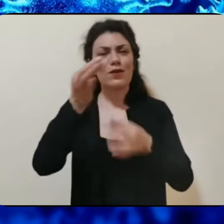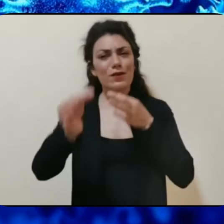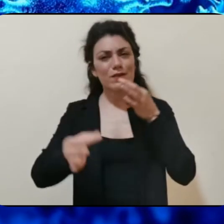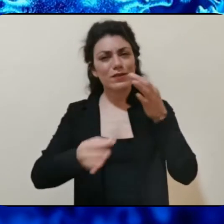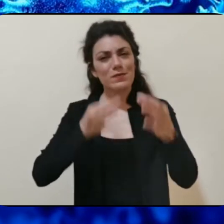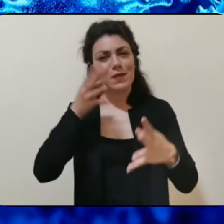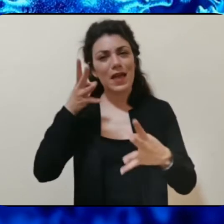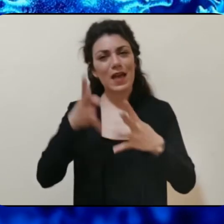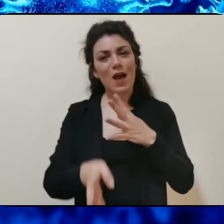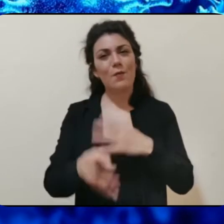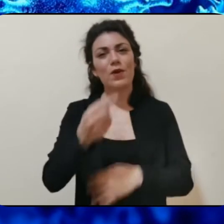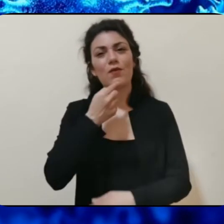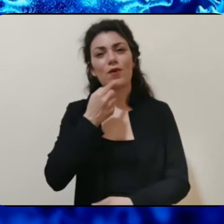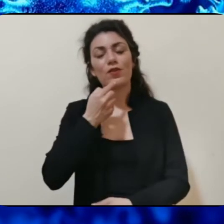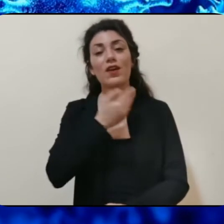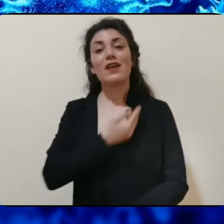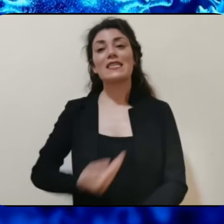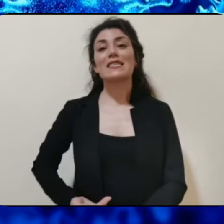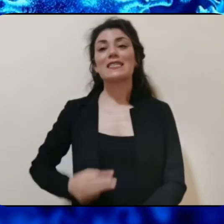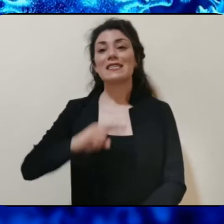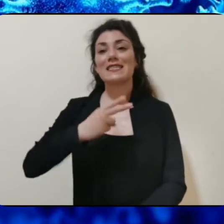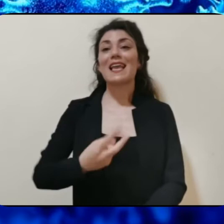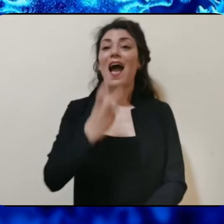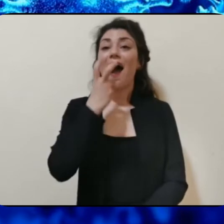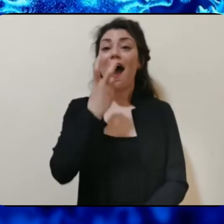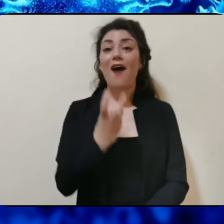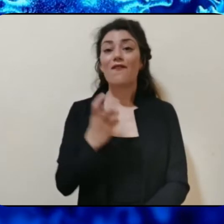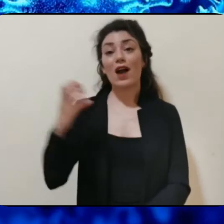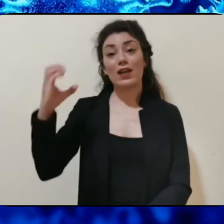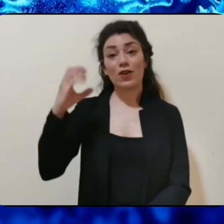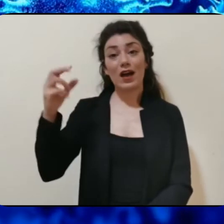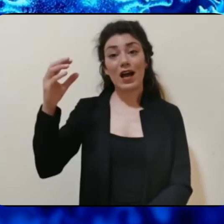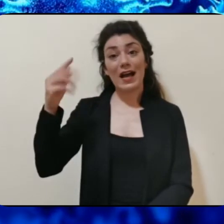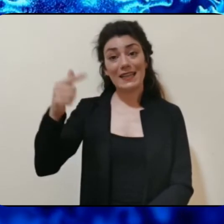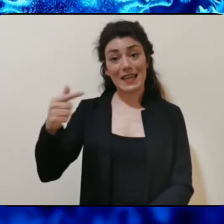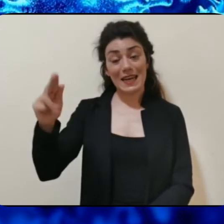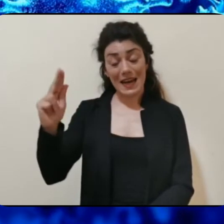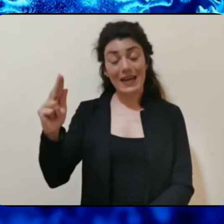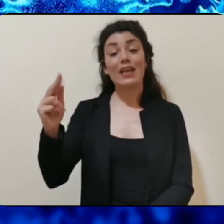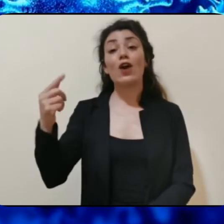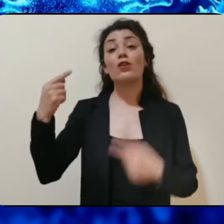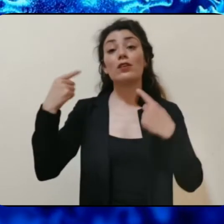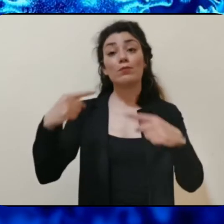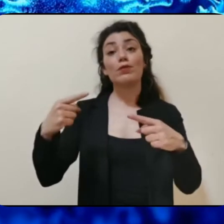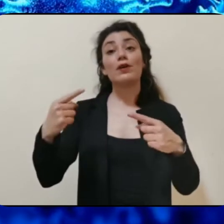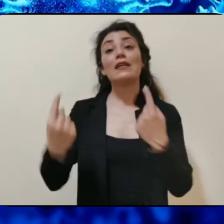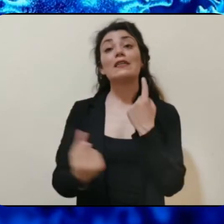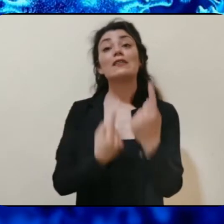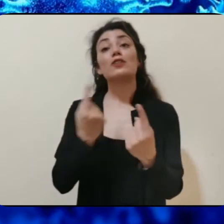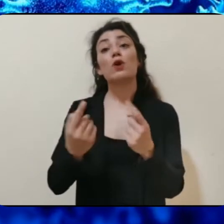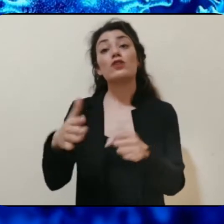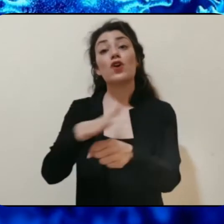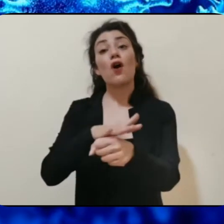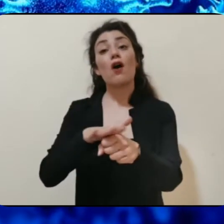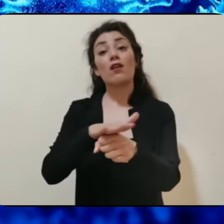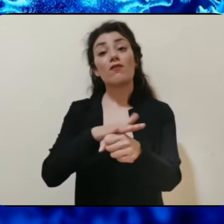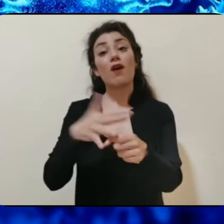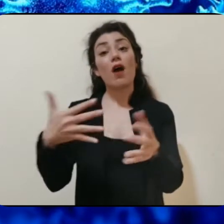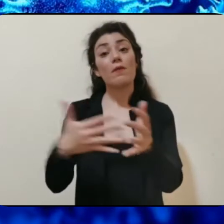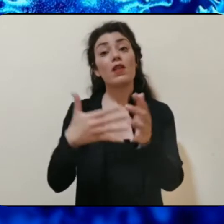vi parlerà più nel dettaglio il vice sindaco, l'avvocato Caterina Riccotti, che ha seguito direttamente tutte queste